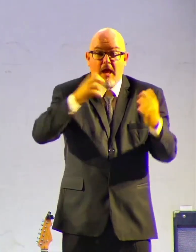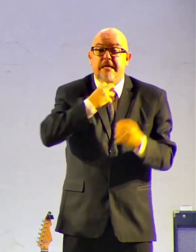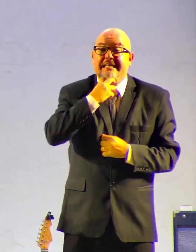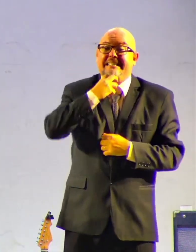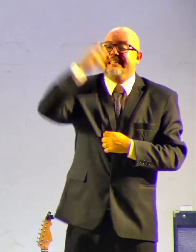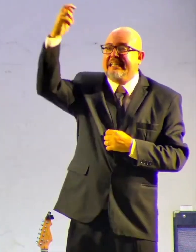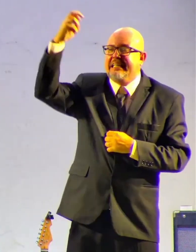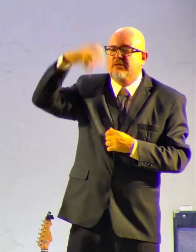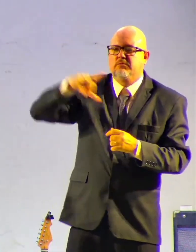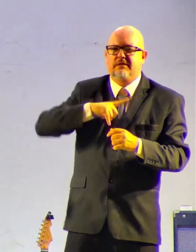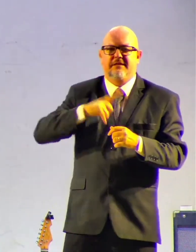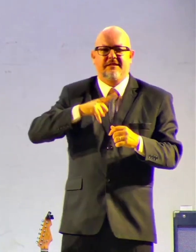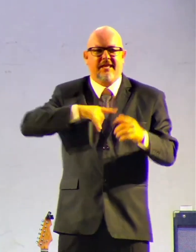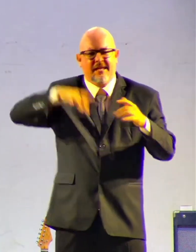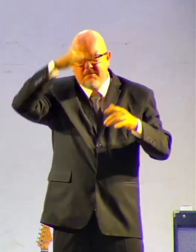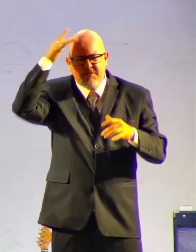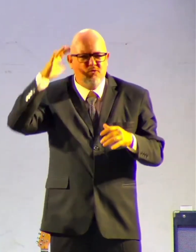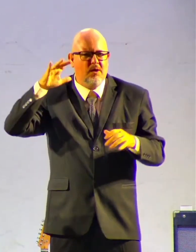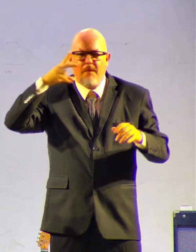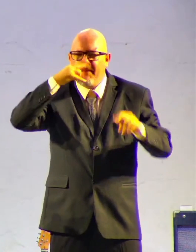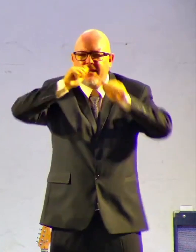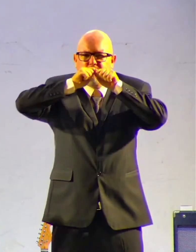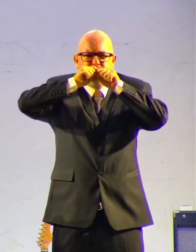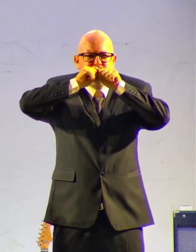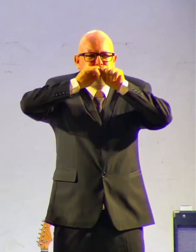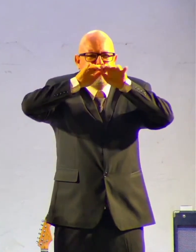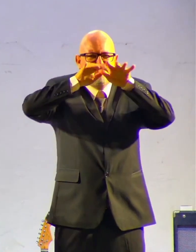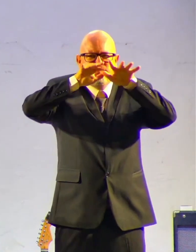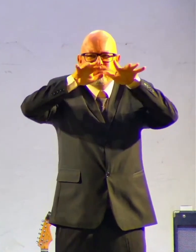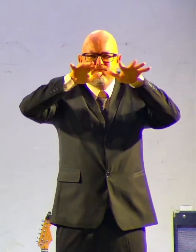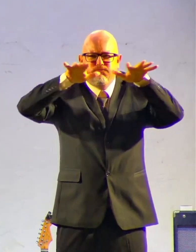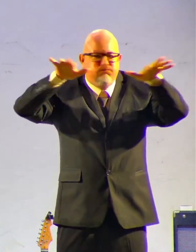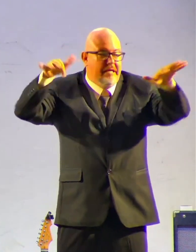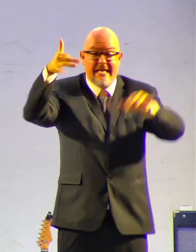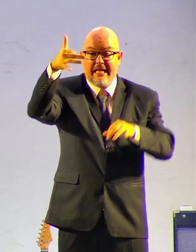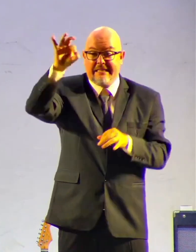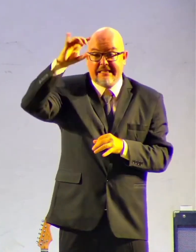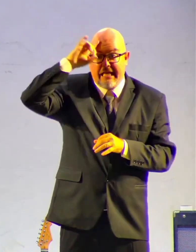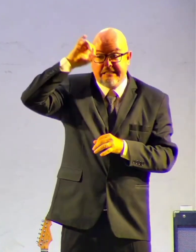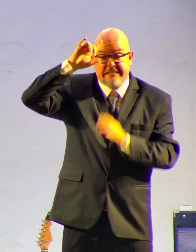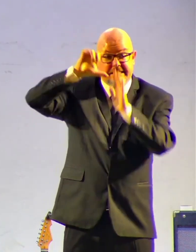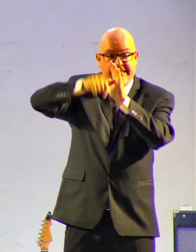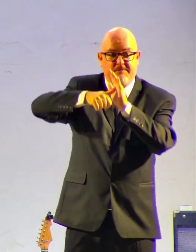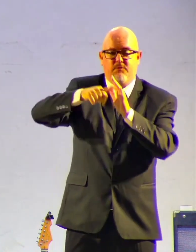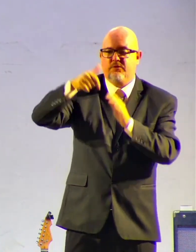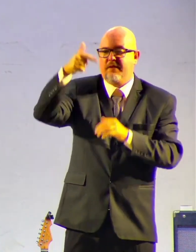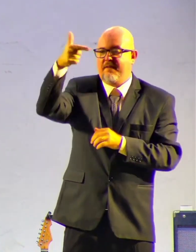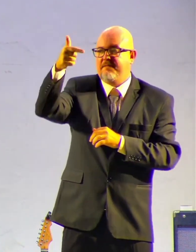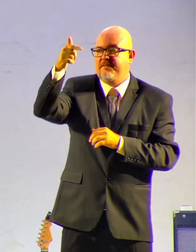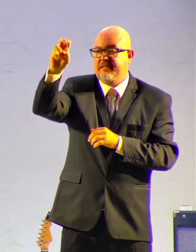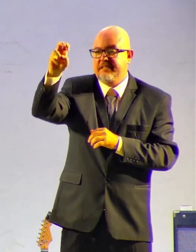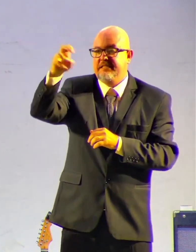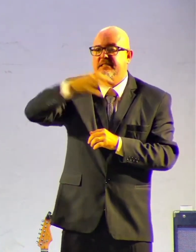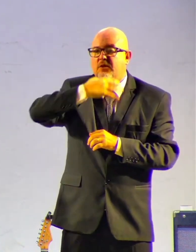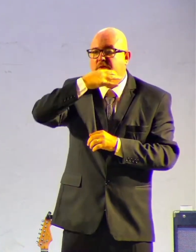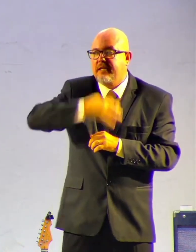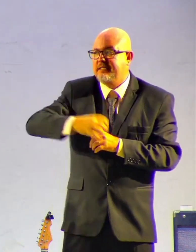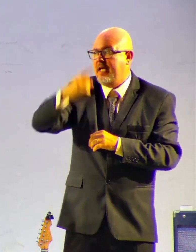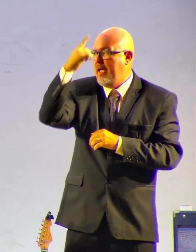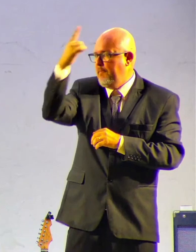Aquele grito encontrou ouvidos em toda a nação. 10 dias depois, 25 de dezembro